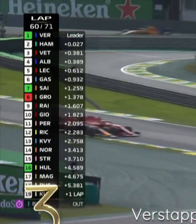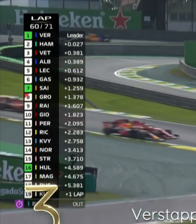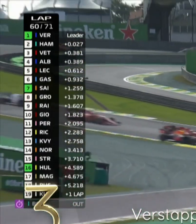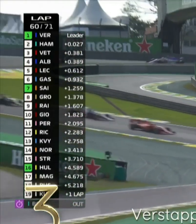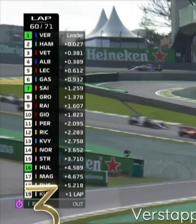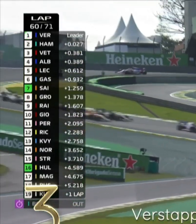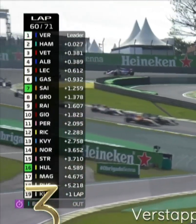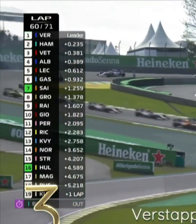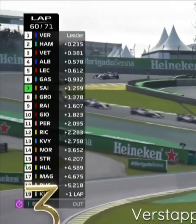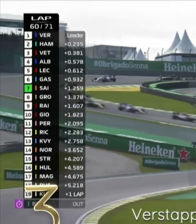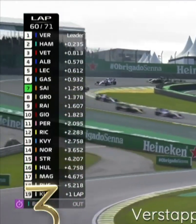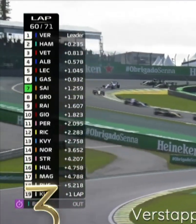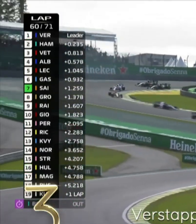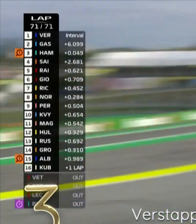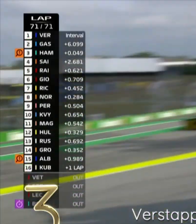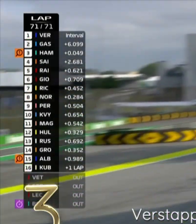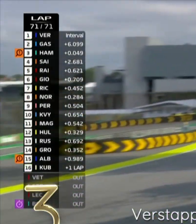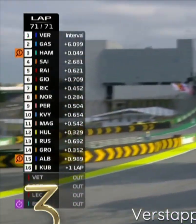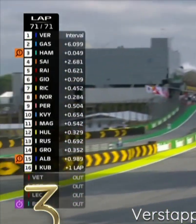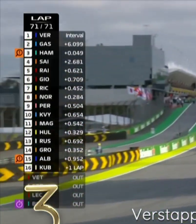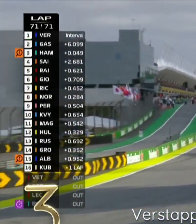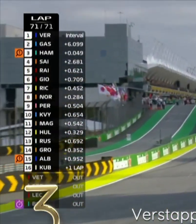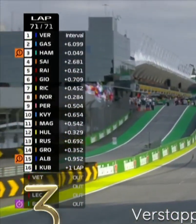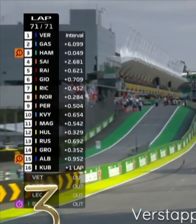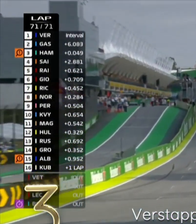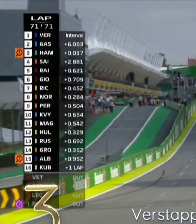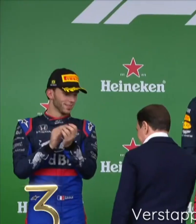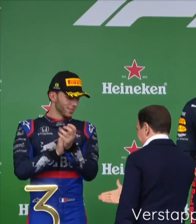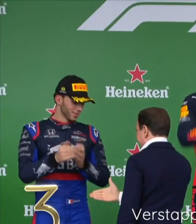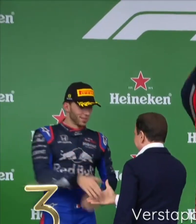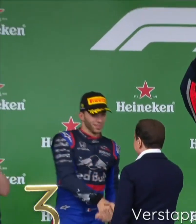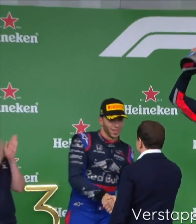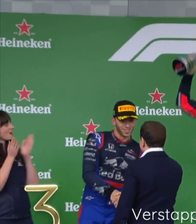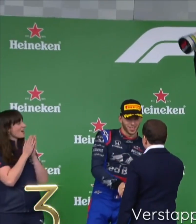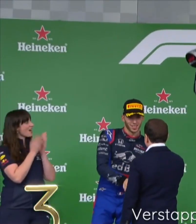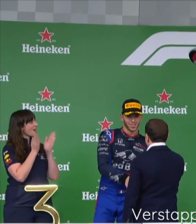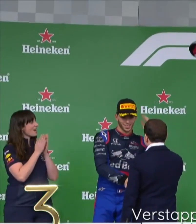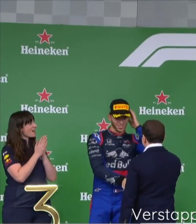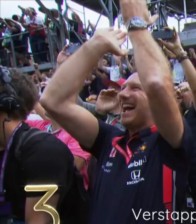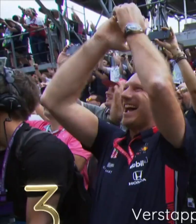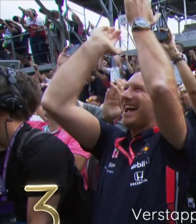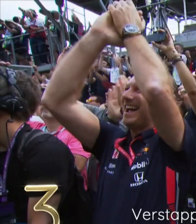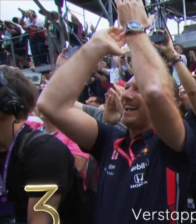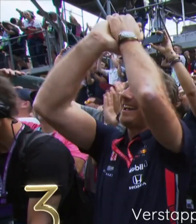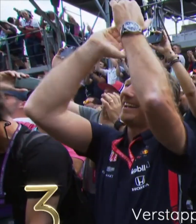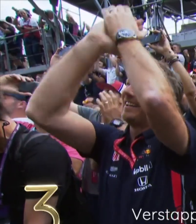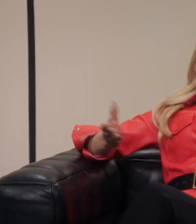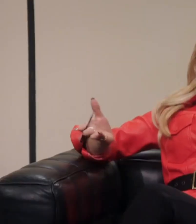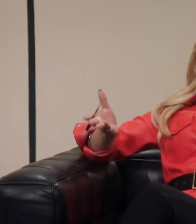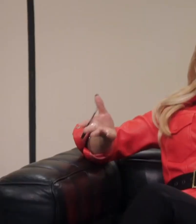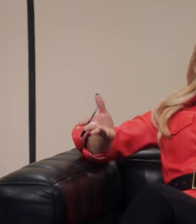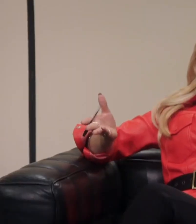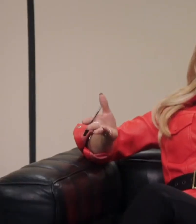pakt hem. Hij pakt hem. Daar is de overwinning voor hem stappen. Wat een weekend. Wat een dag. Wat een resultaat.